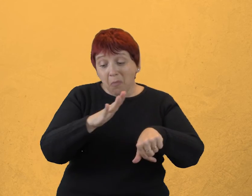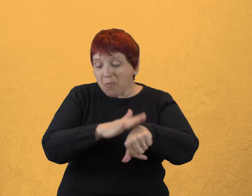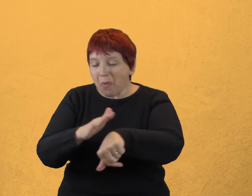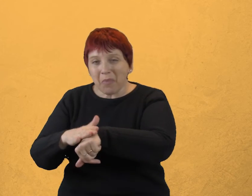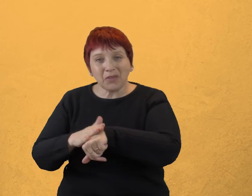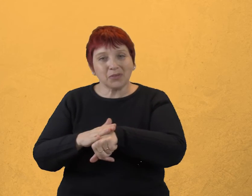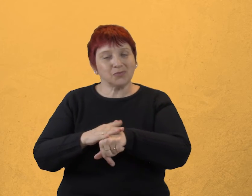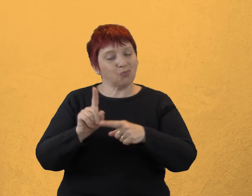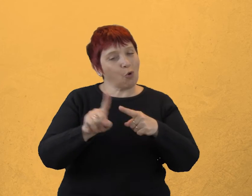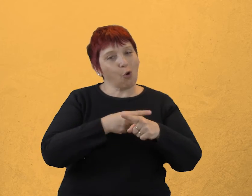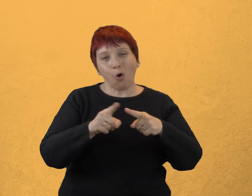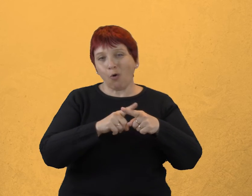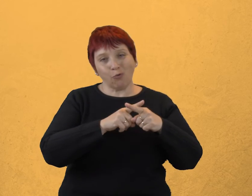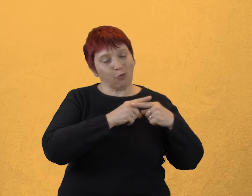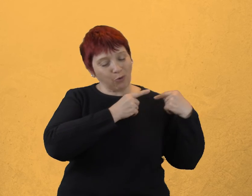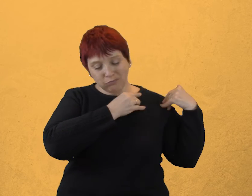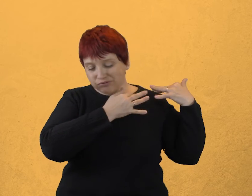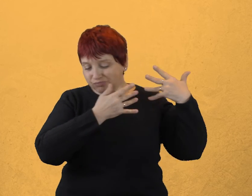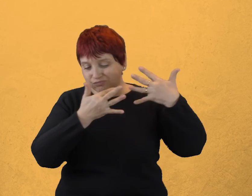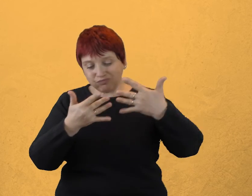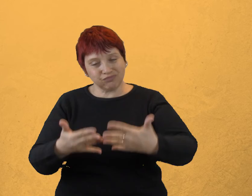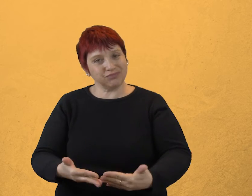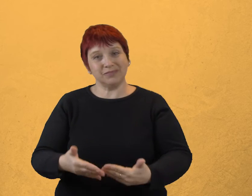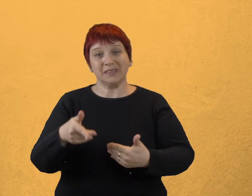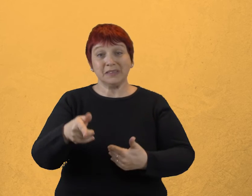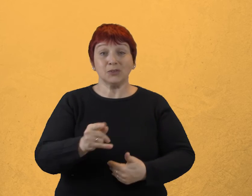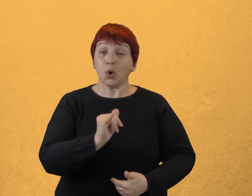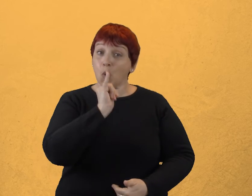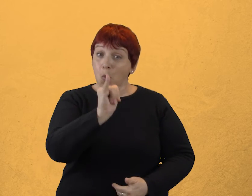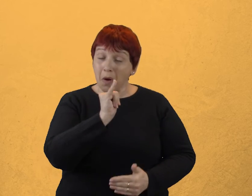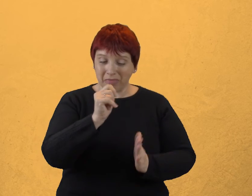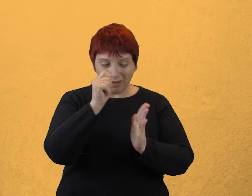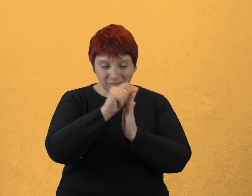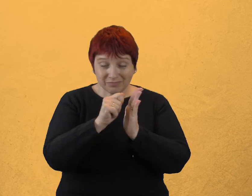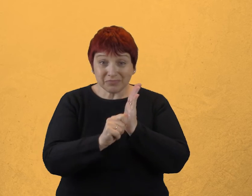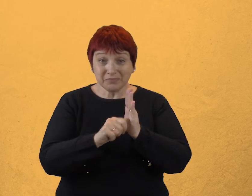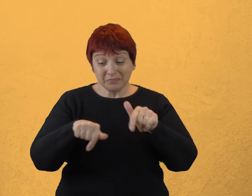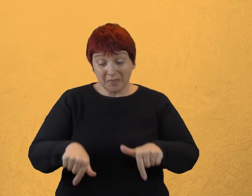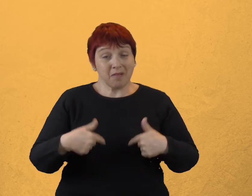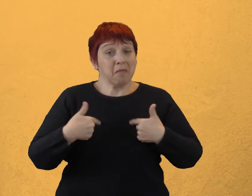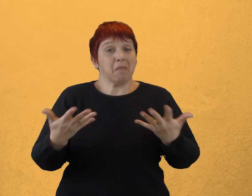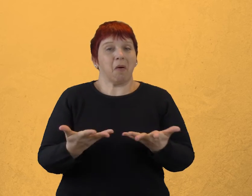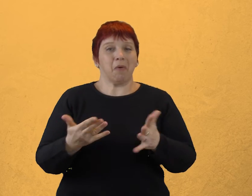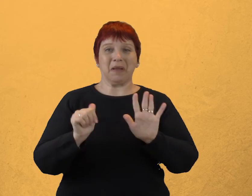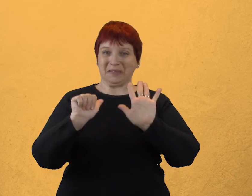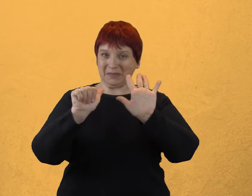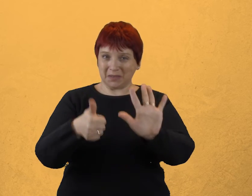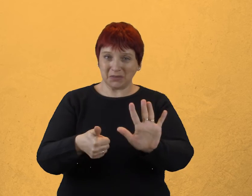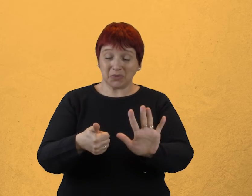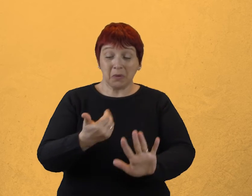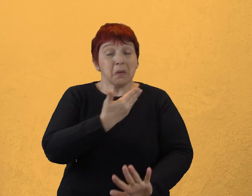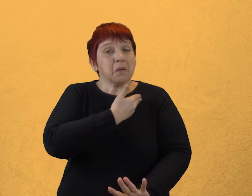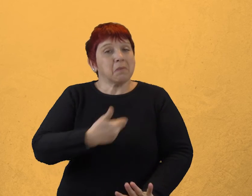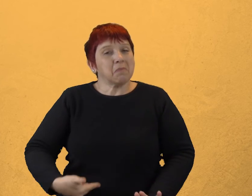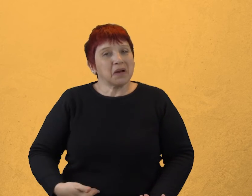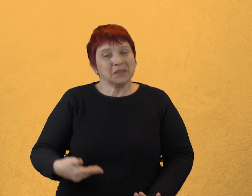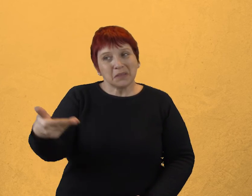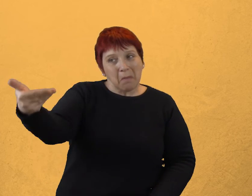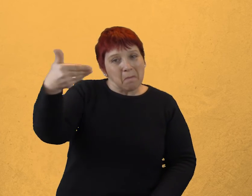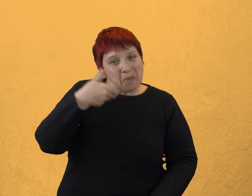entonces fuimos novios. Y este cuento lo estoy escribiendo en sexto, porque la maestra nos mandó de